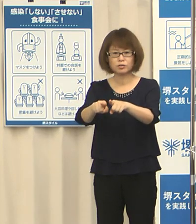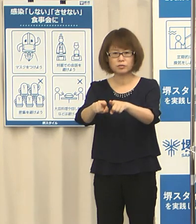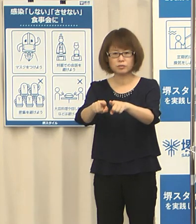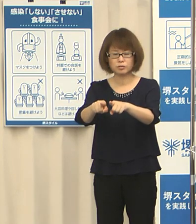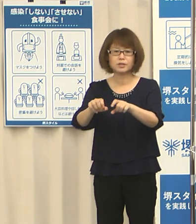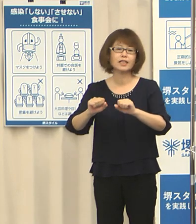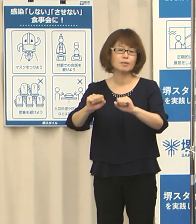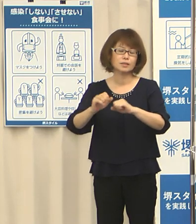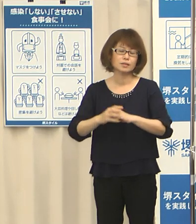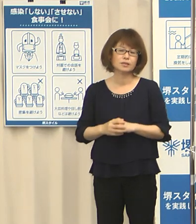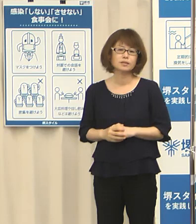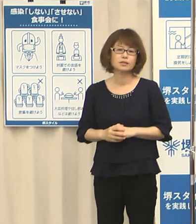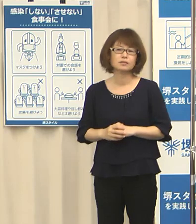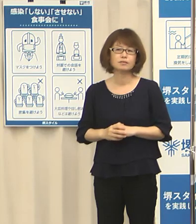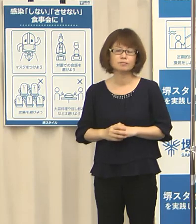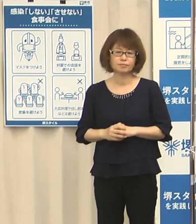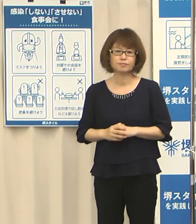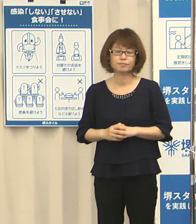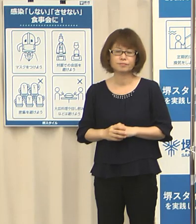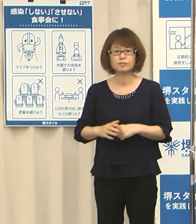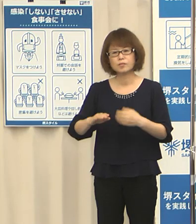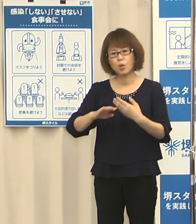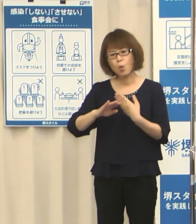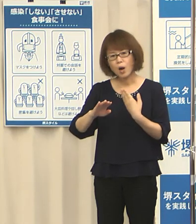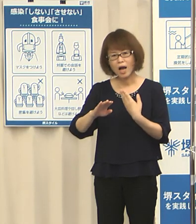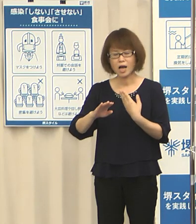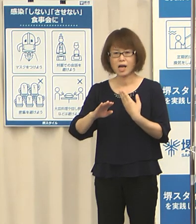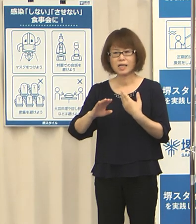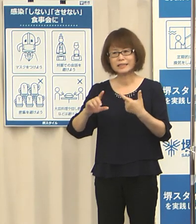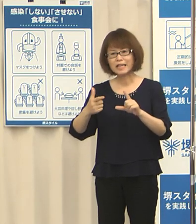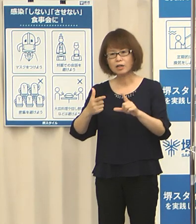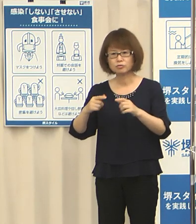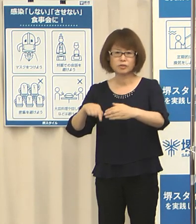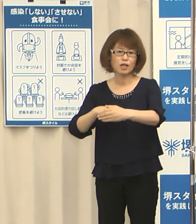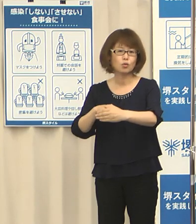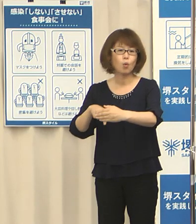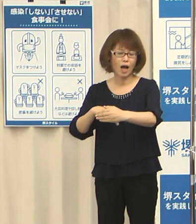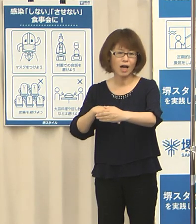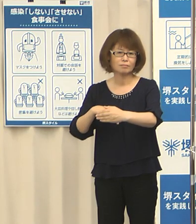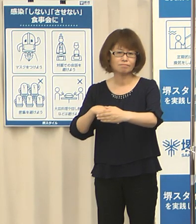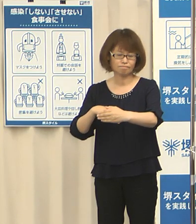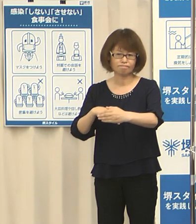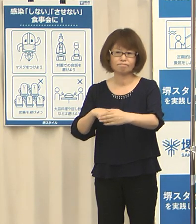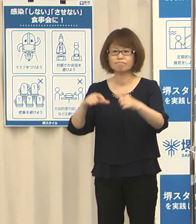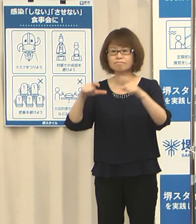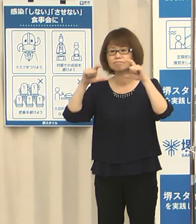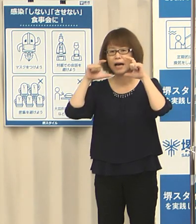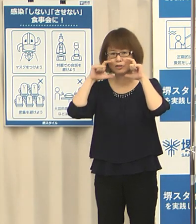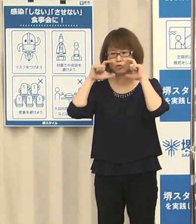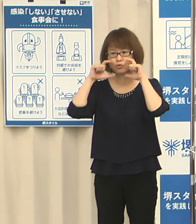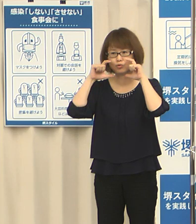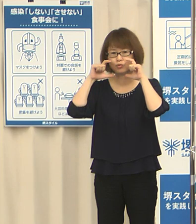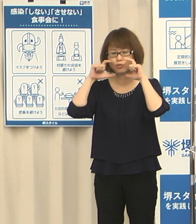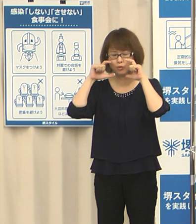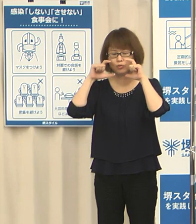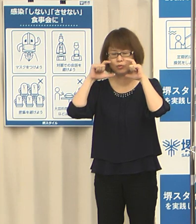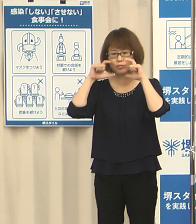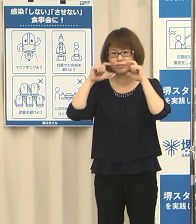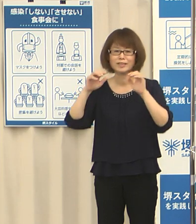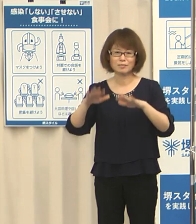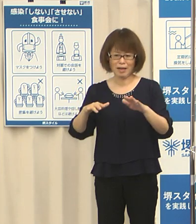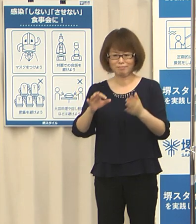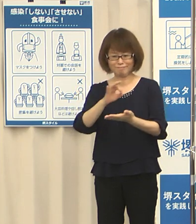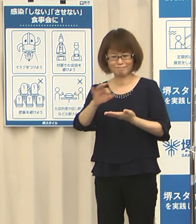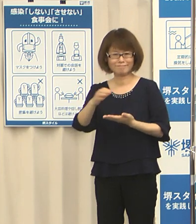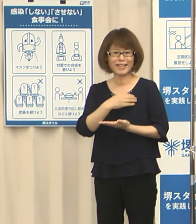。一方でもう一つ違う要点としましては、マスクであったりですね、マスクがもう今は入手可